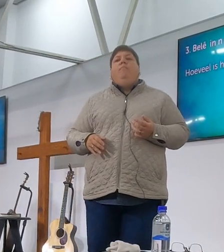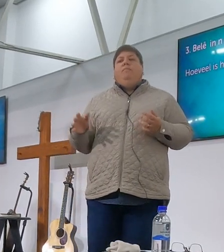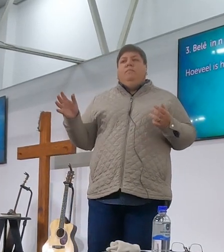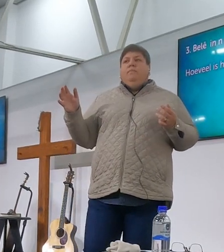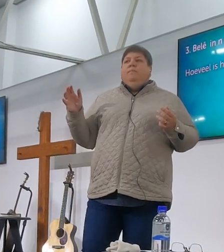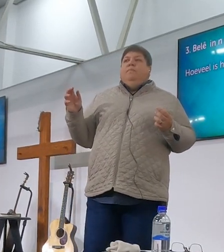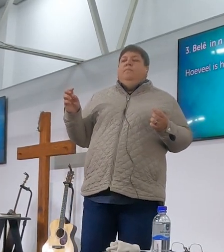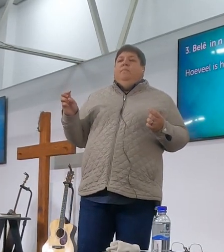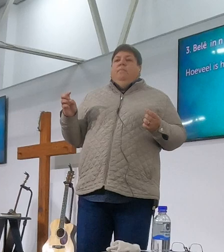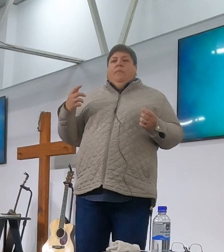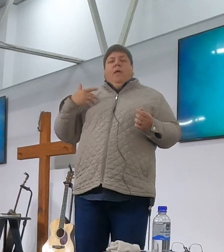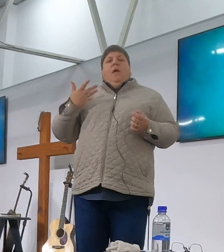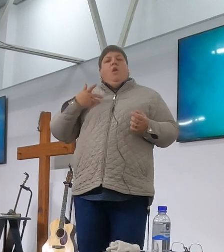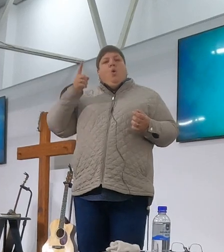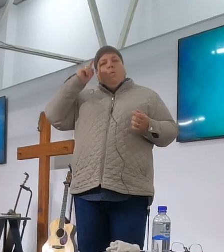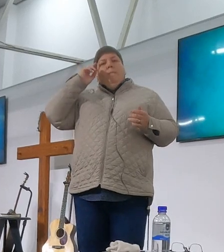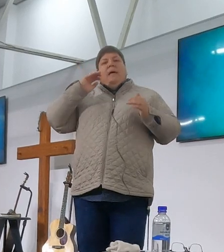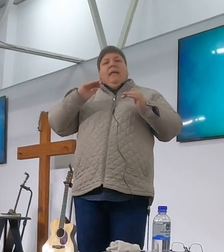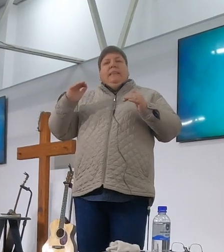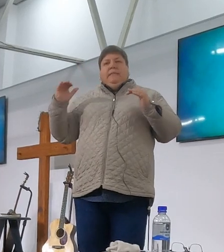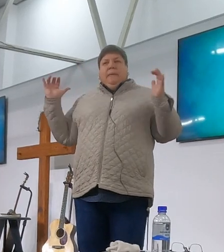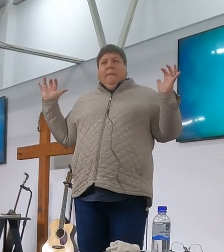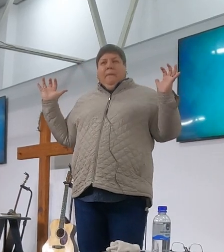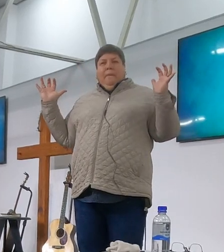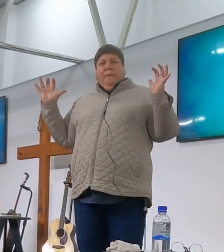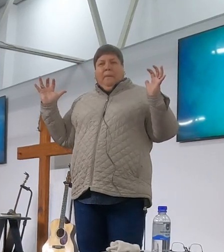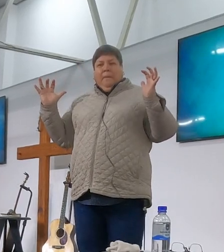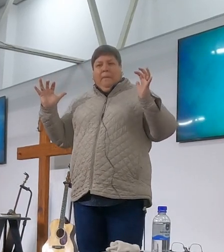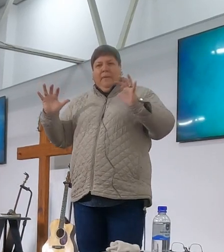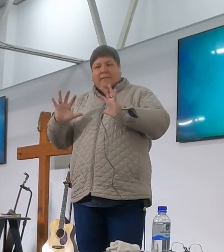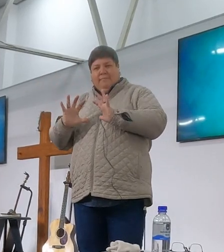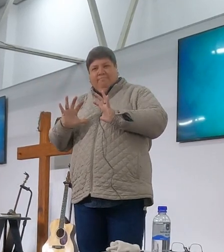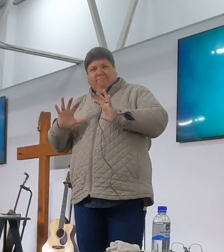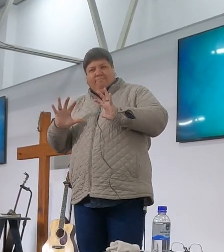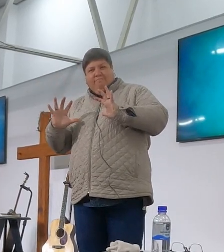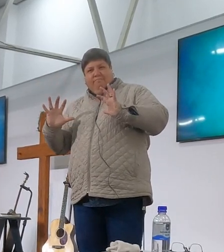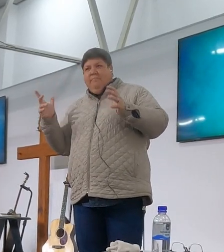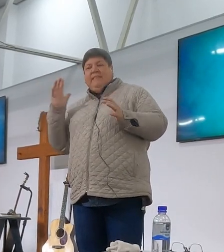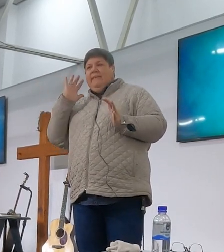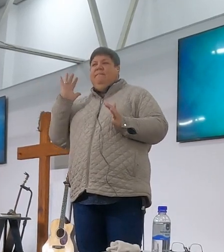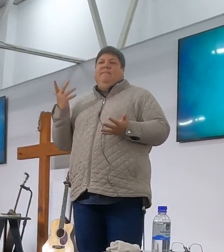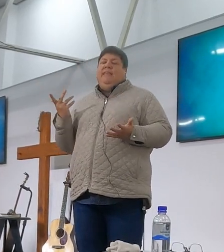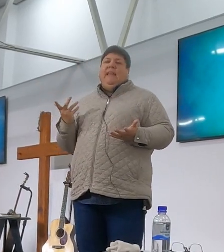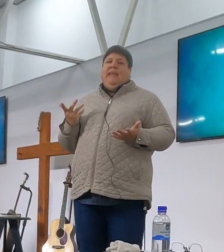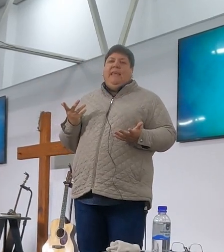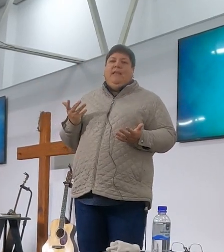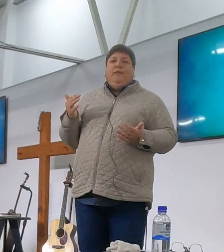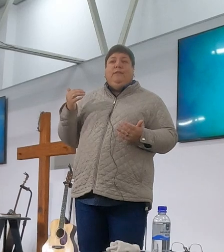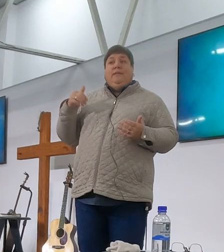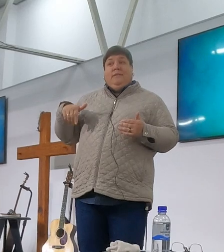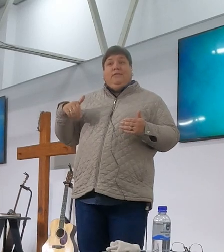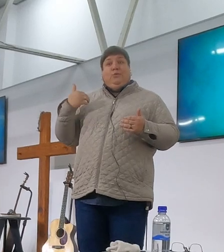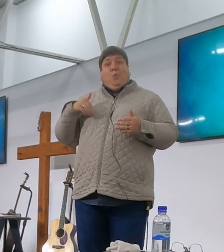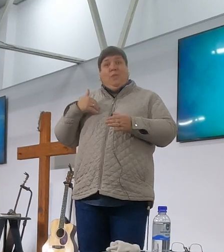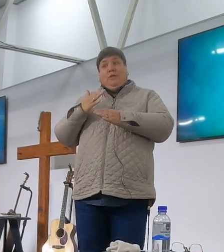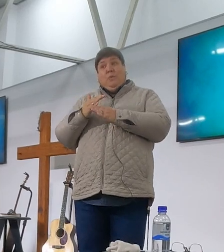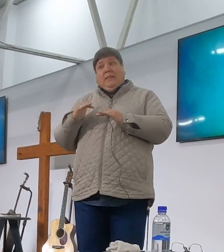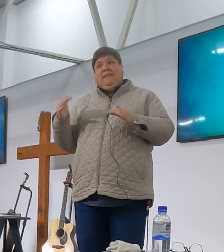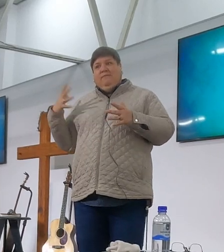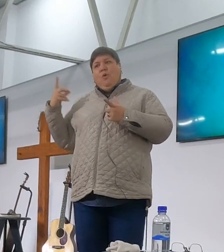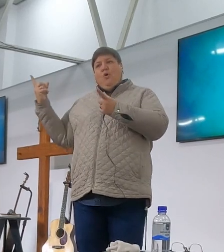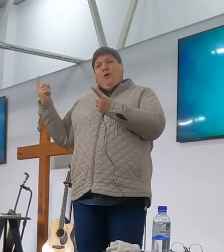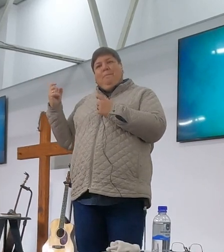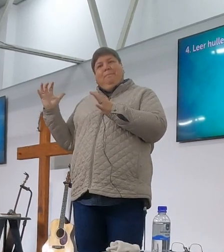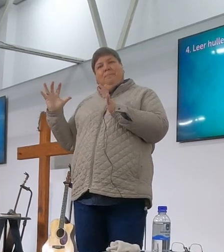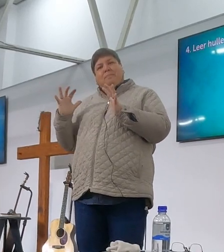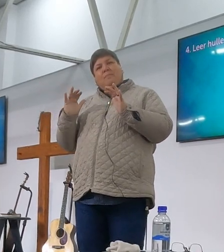gesien. Ek het so gehoop ek kan al die kinders uitbring. Ek weet nie of ek dit gaan doen nie of Tanya gereël het nie, maar ek wou eintlik al die kinders wat in die sonnaskool was vandag wou ek hiernatoe